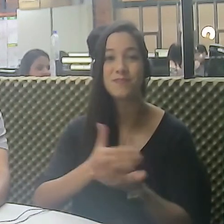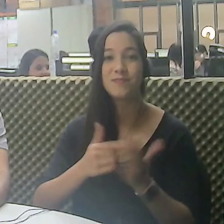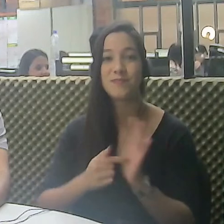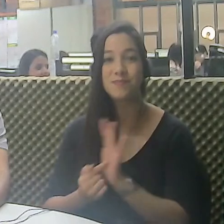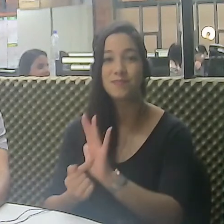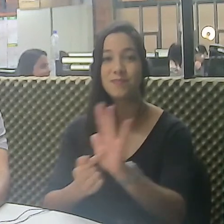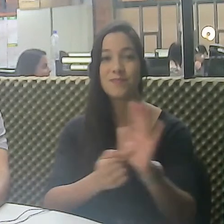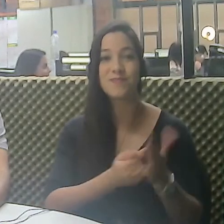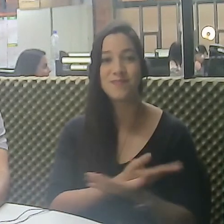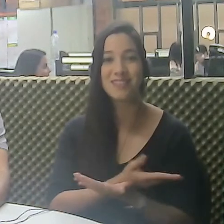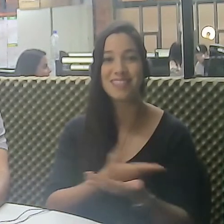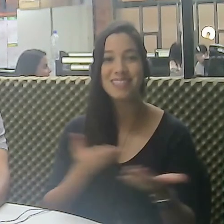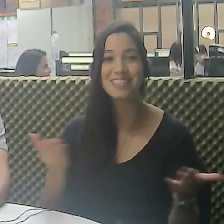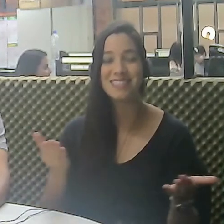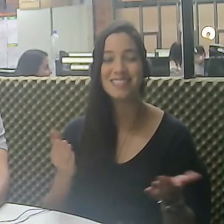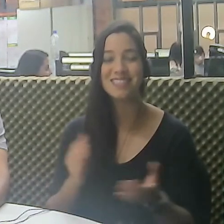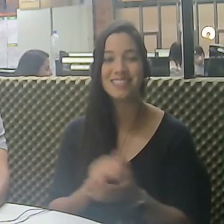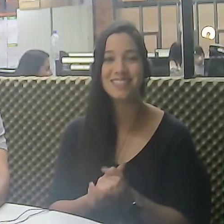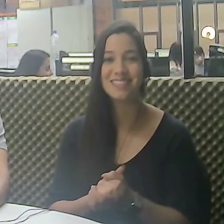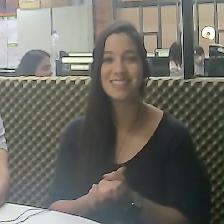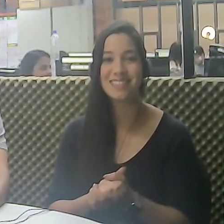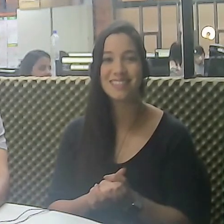Uberlândia no ar pra você.